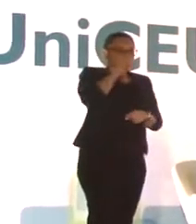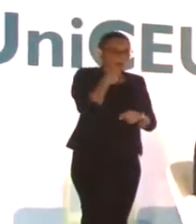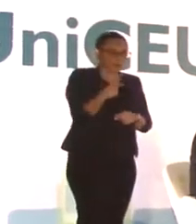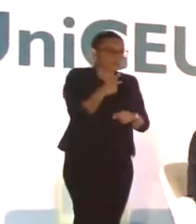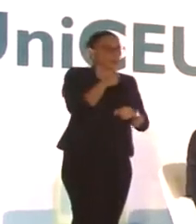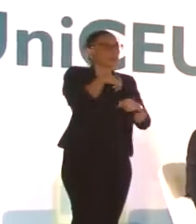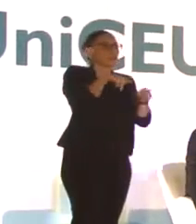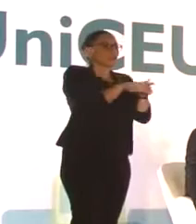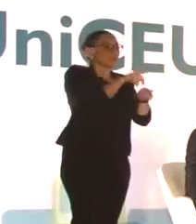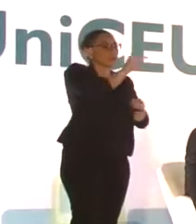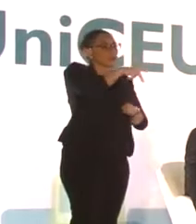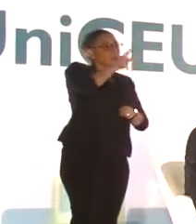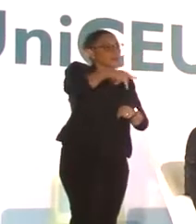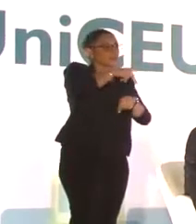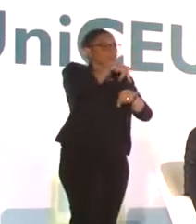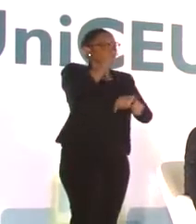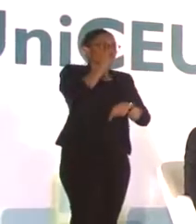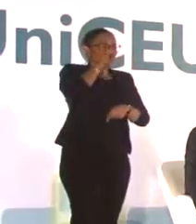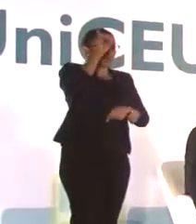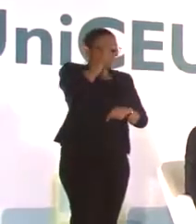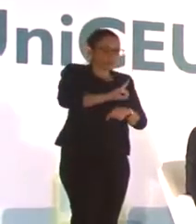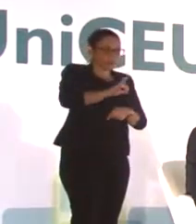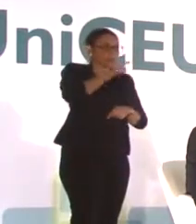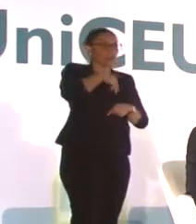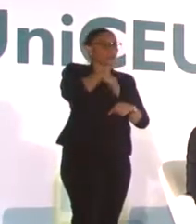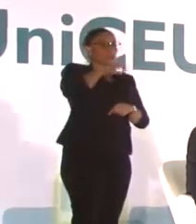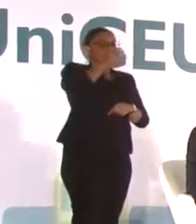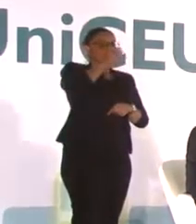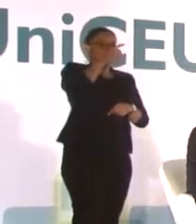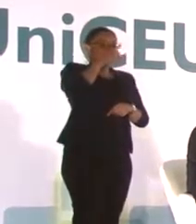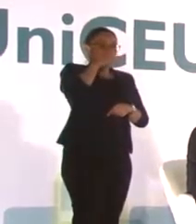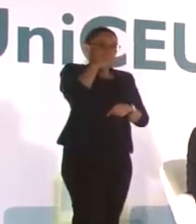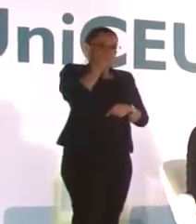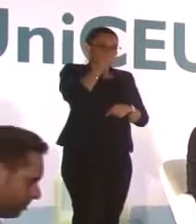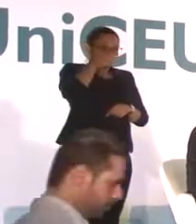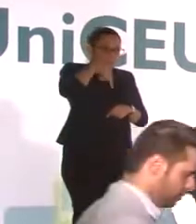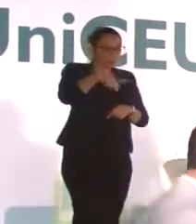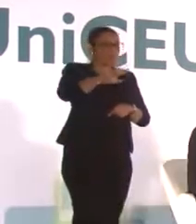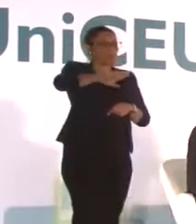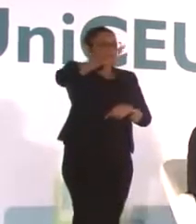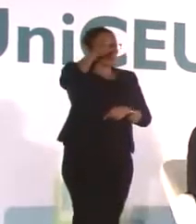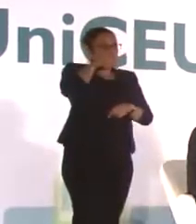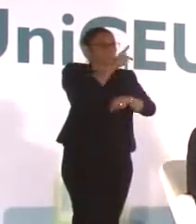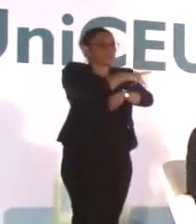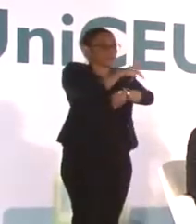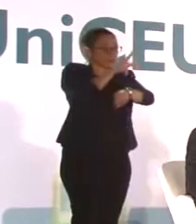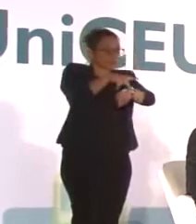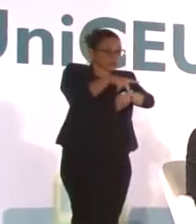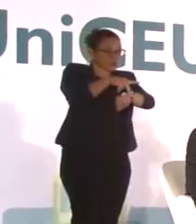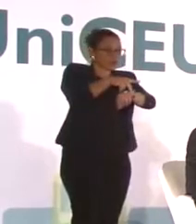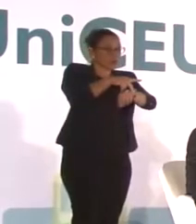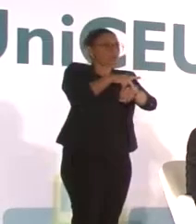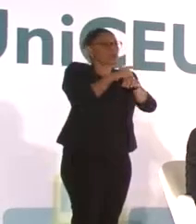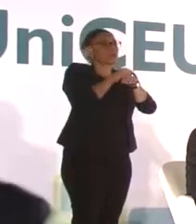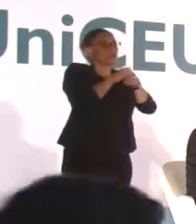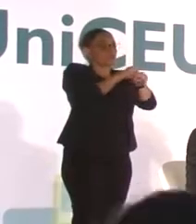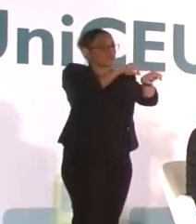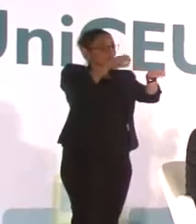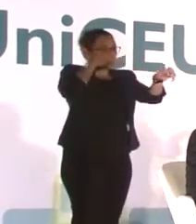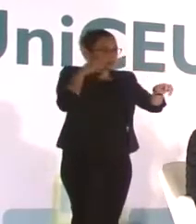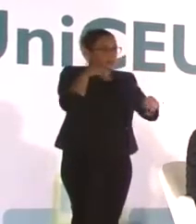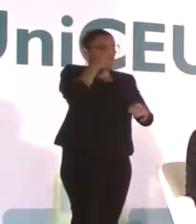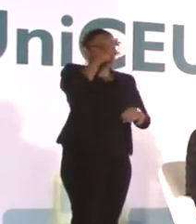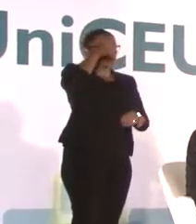professor Dr. Edson do Carmo Inforsato, coordenador pedagógico do curso de Pedagogia Semipresencial da